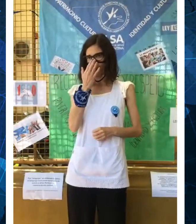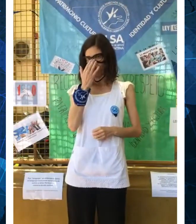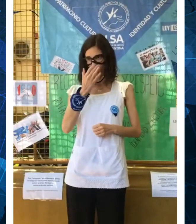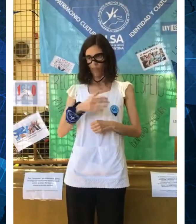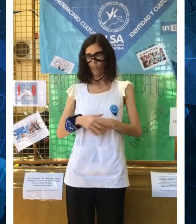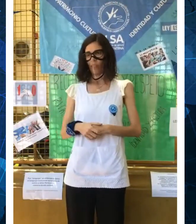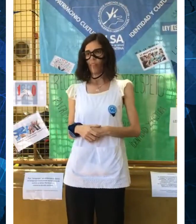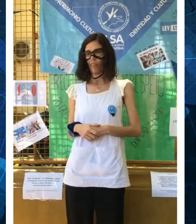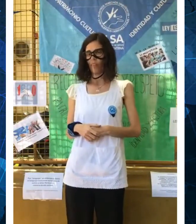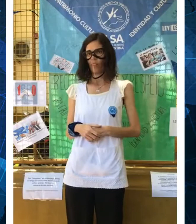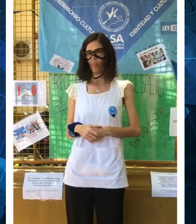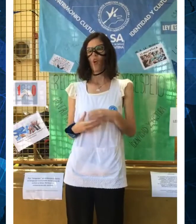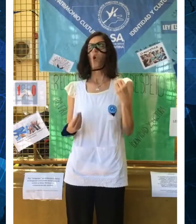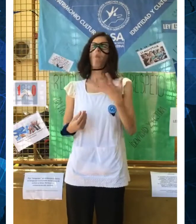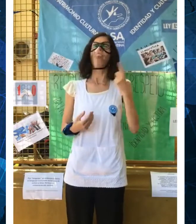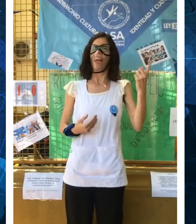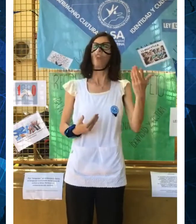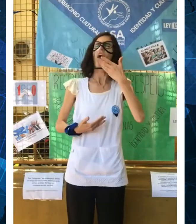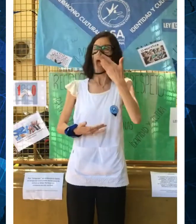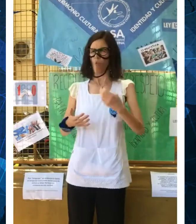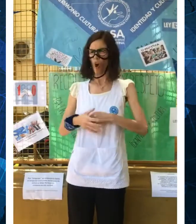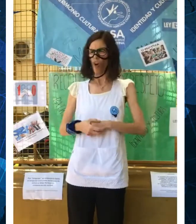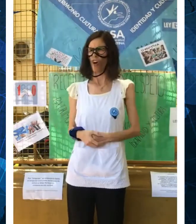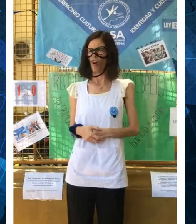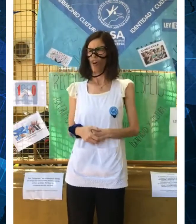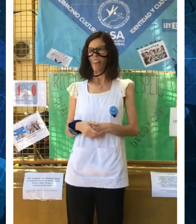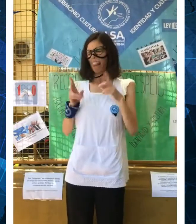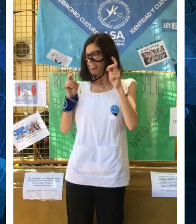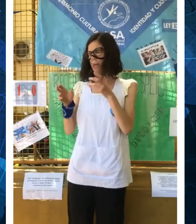bilingüismo aquí presentes,